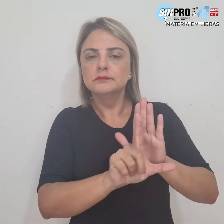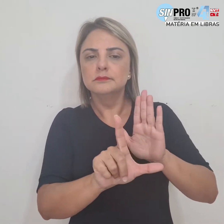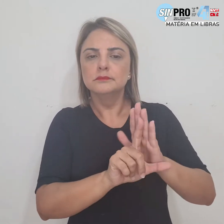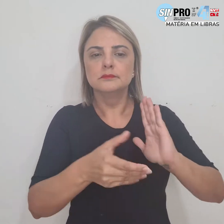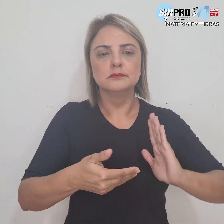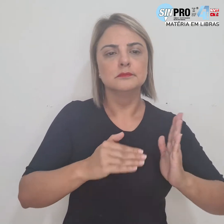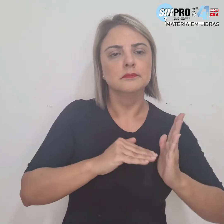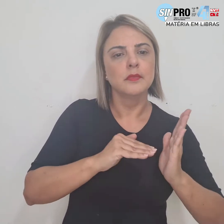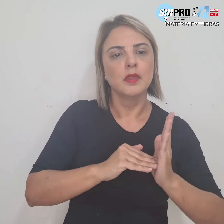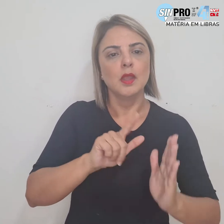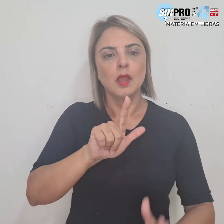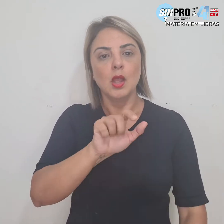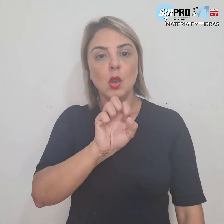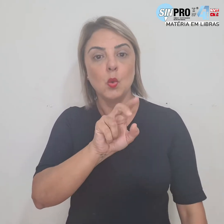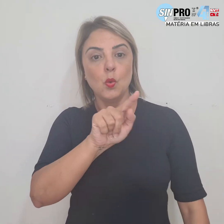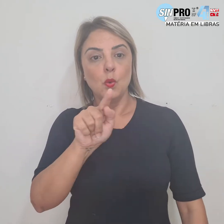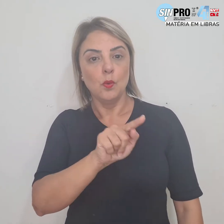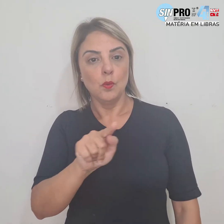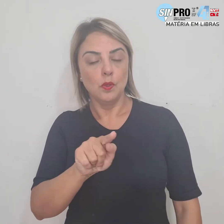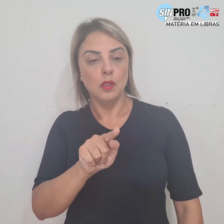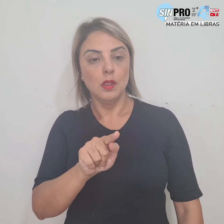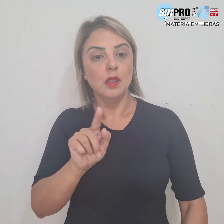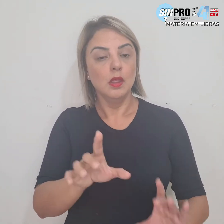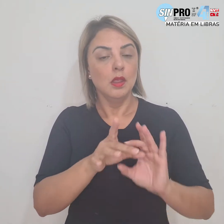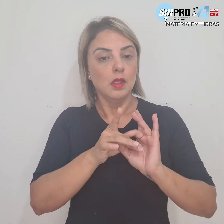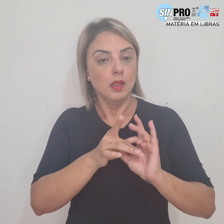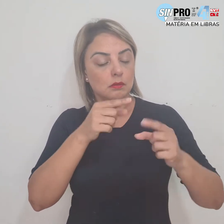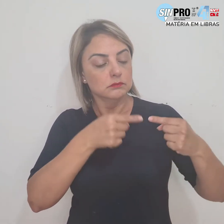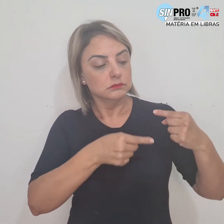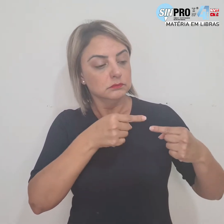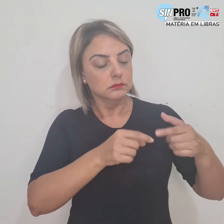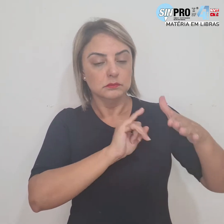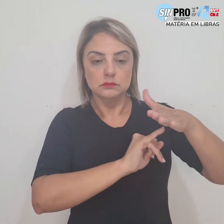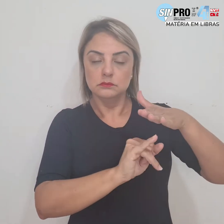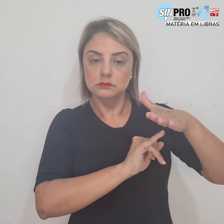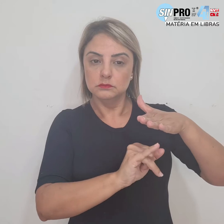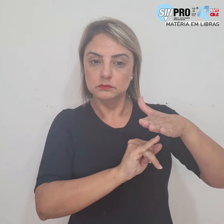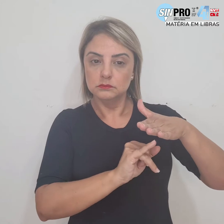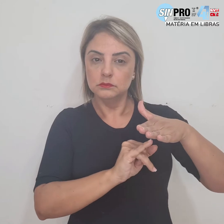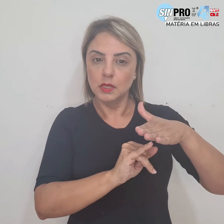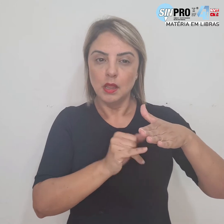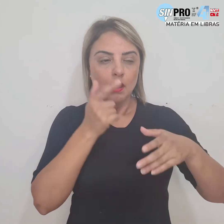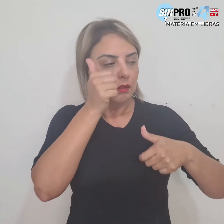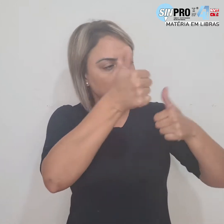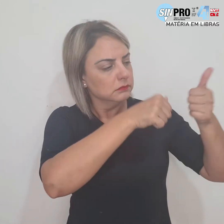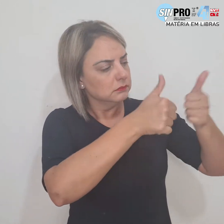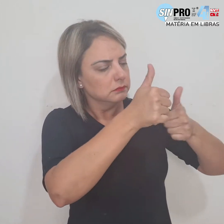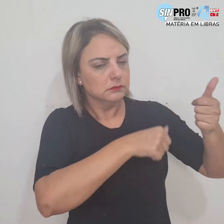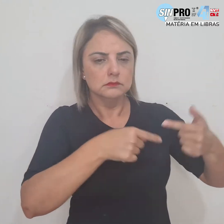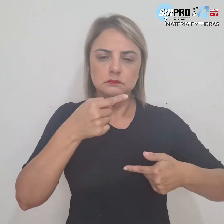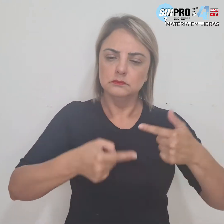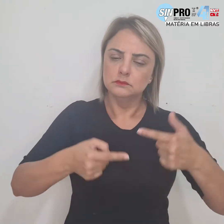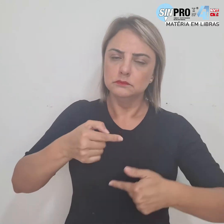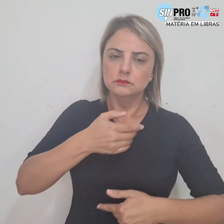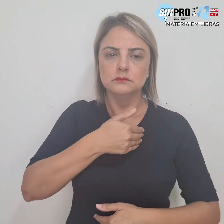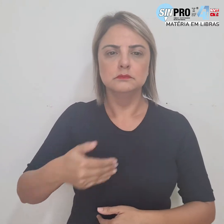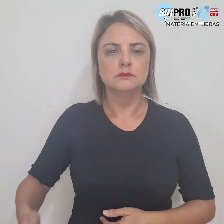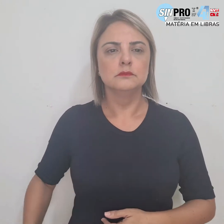Federal, Luiz Alberto dos Santos, sócio da Diálogo Institucional, Assessoria e Análise de Políticas Públicas,